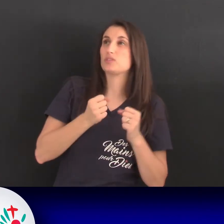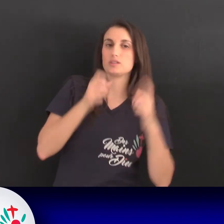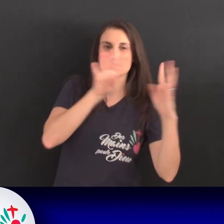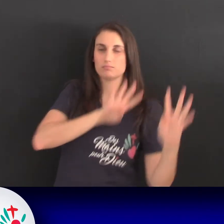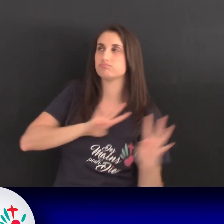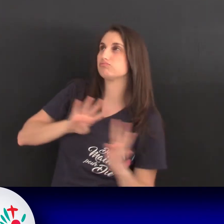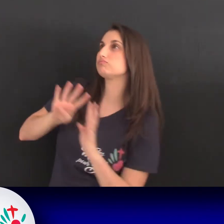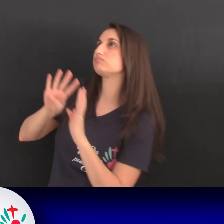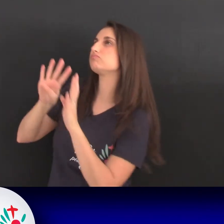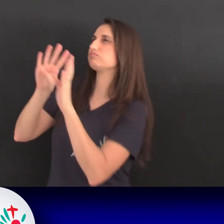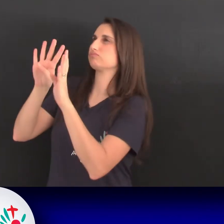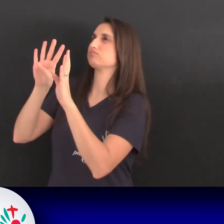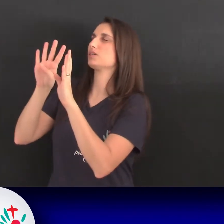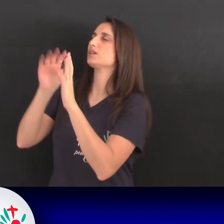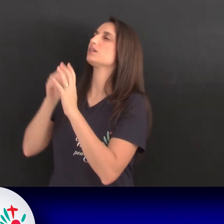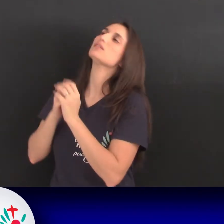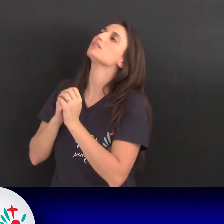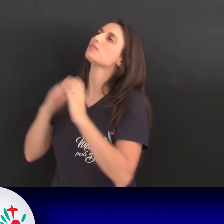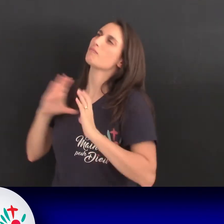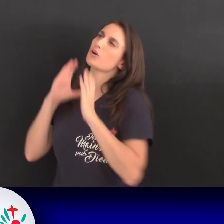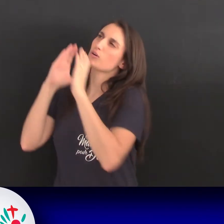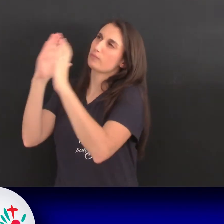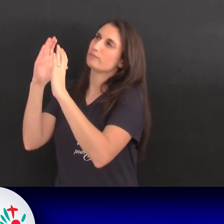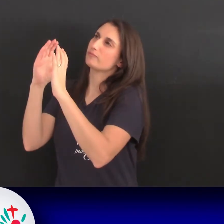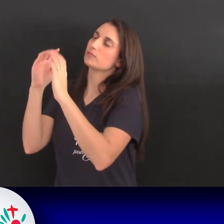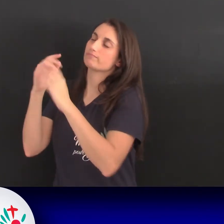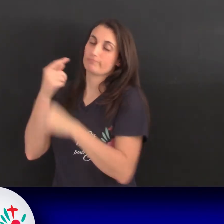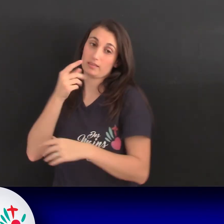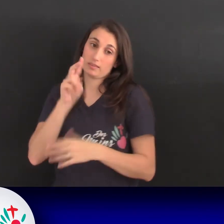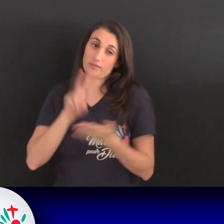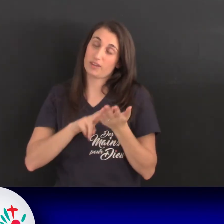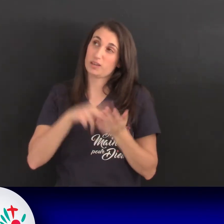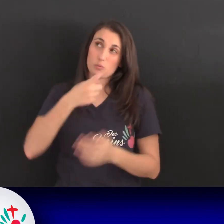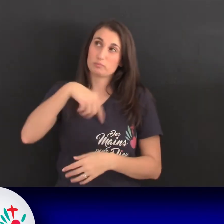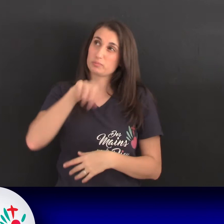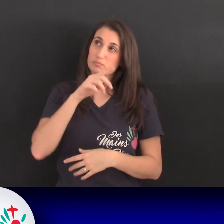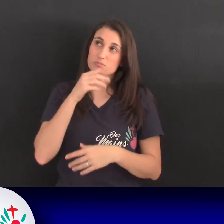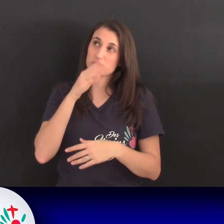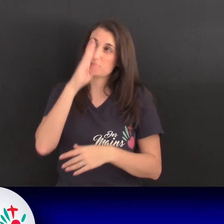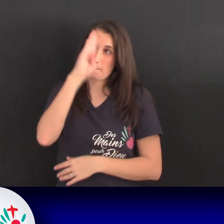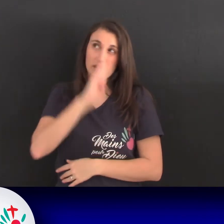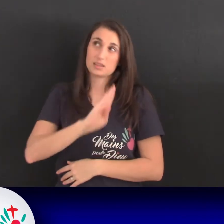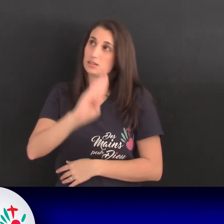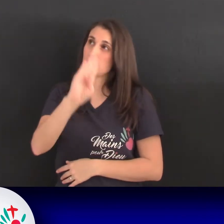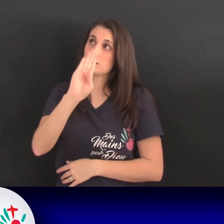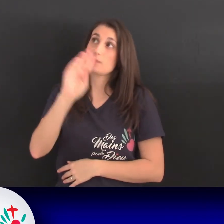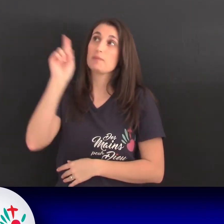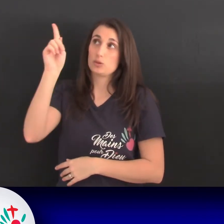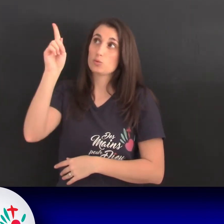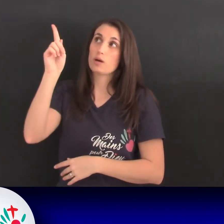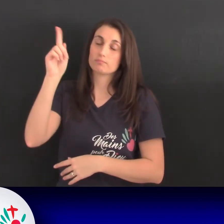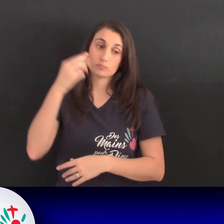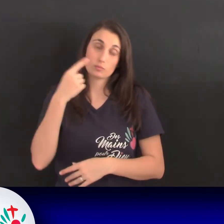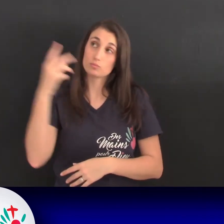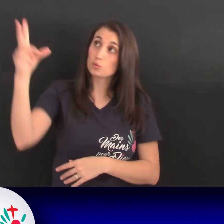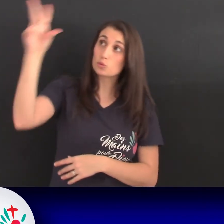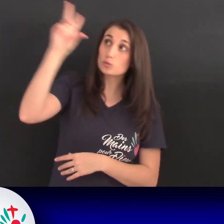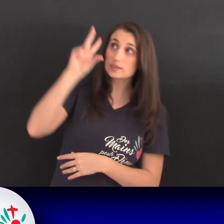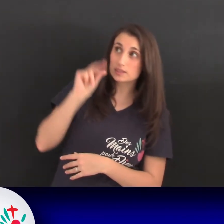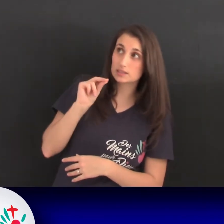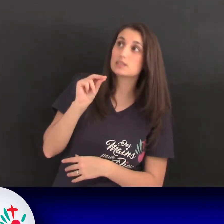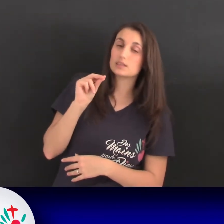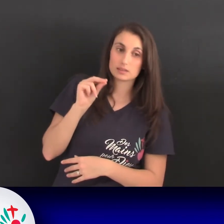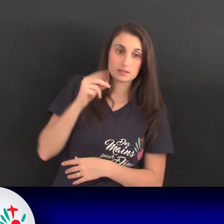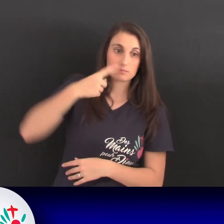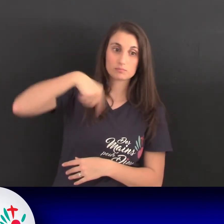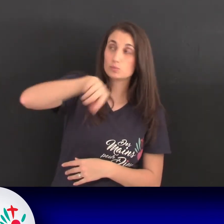avec assurance. C'est vrai, nous ne sommes pas dignes, mais par le sang de l'agneau, tu nous dis, Seigneur, de venir à toi. Encore,